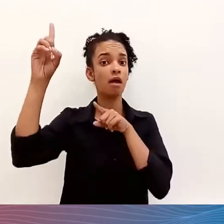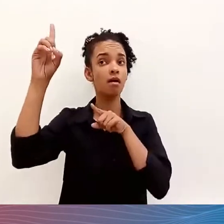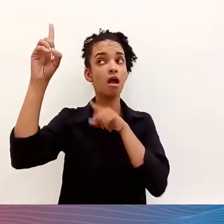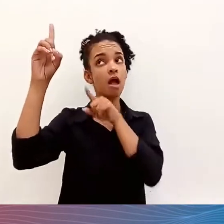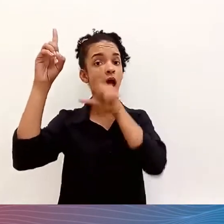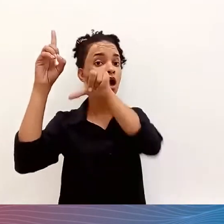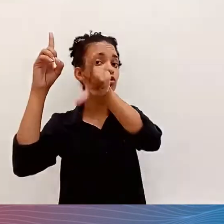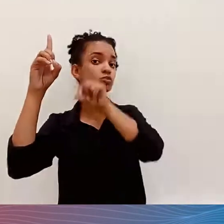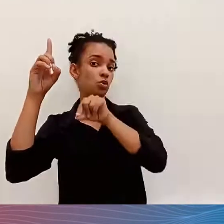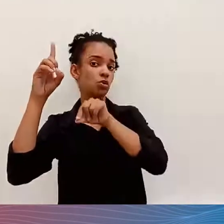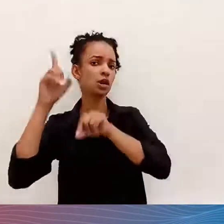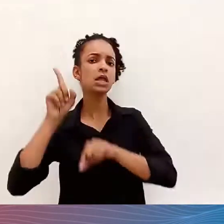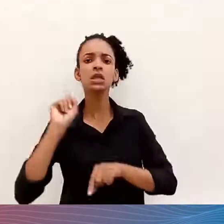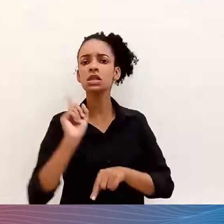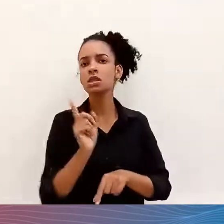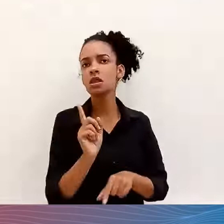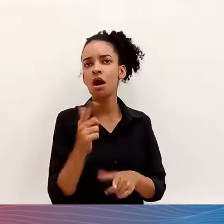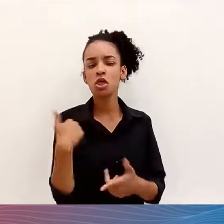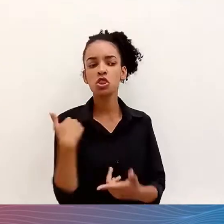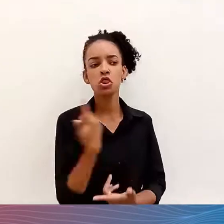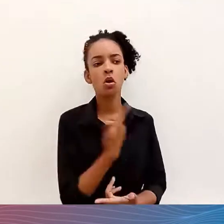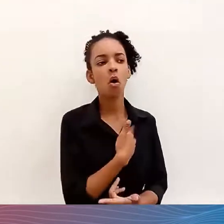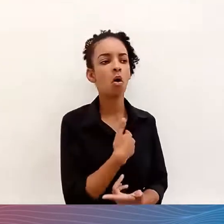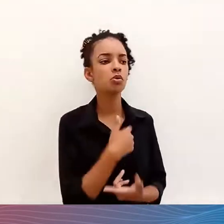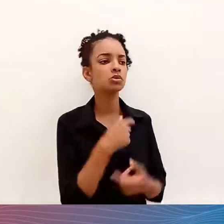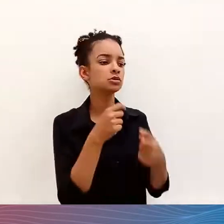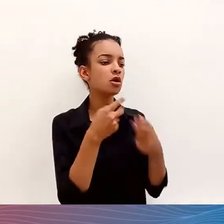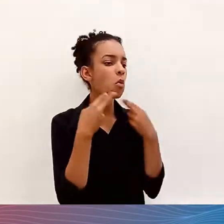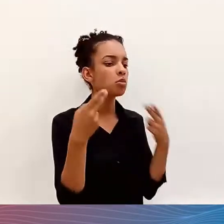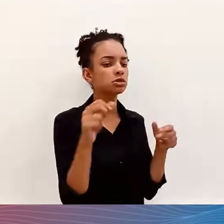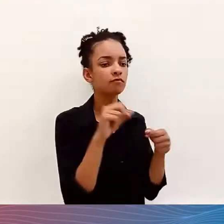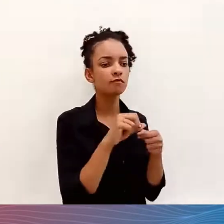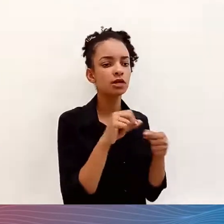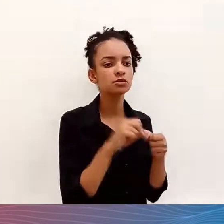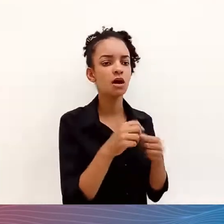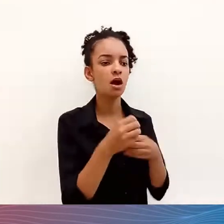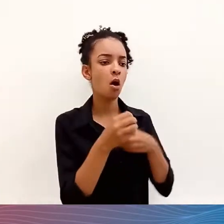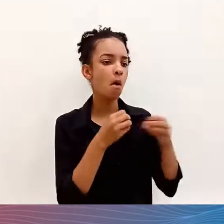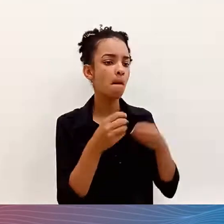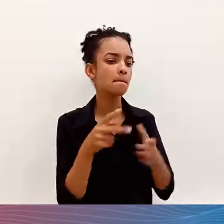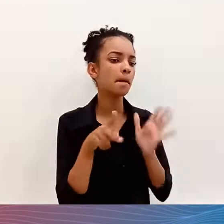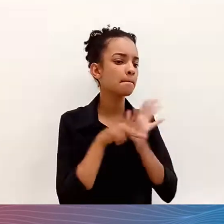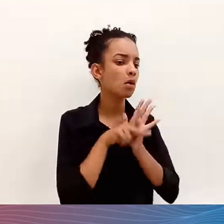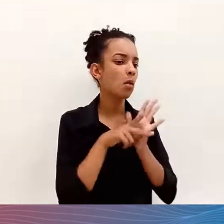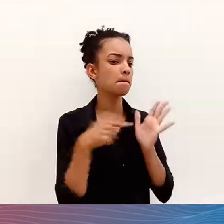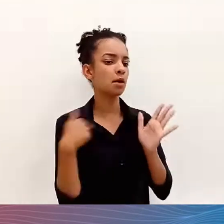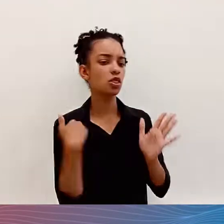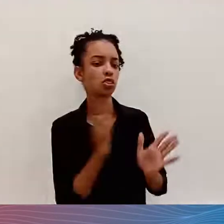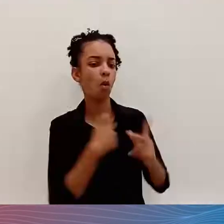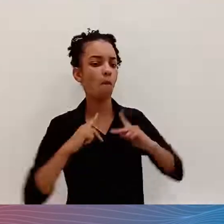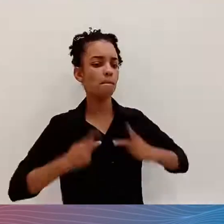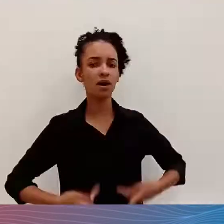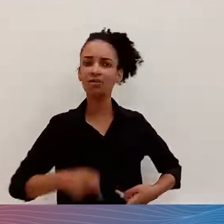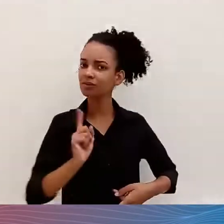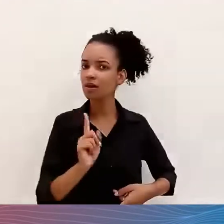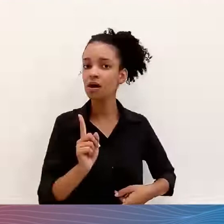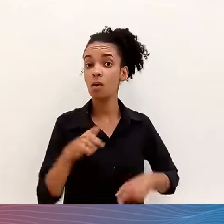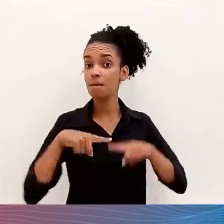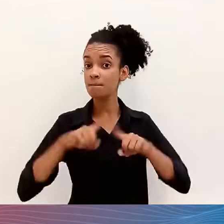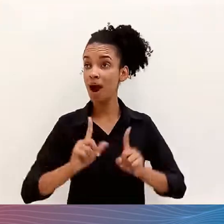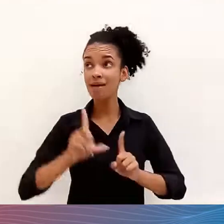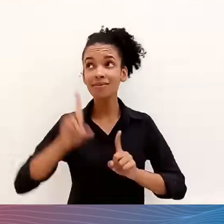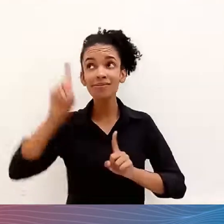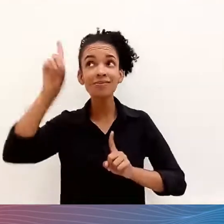não é pelo que, quem corre e de quem quer, mas de Deus usar sua misericórdia. Mas, irmão,